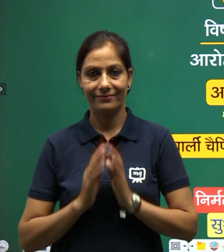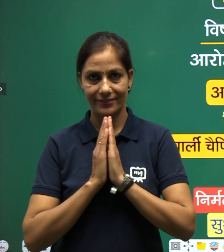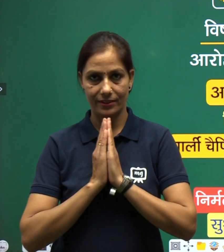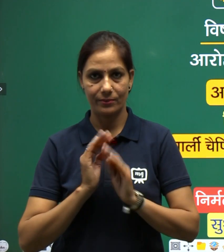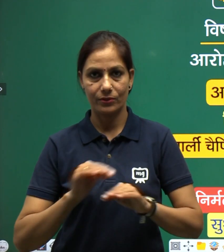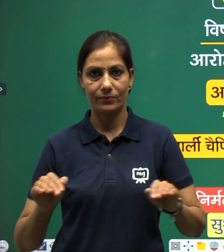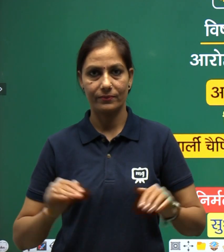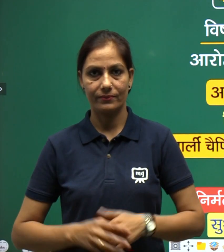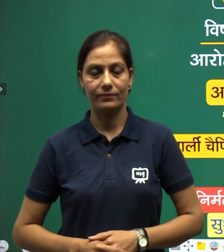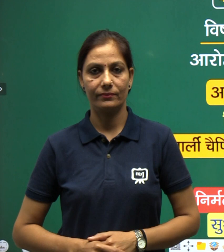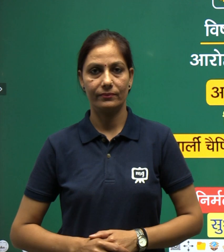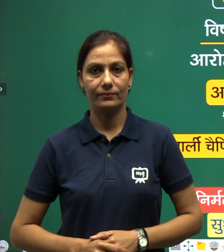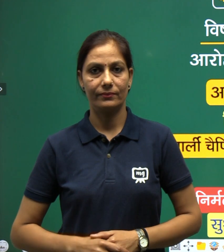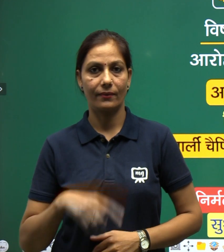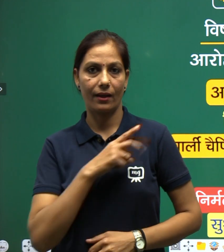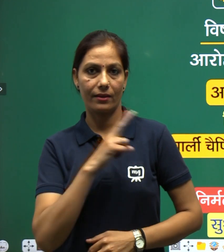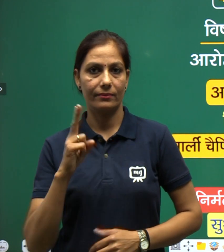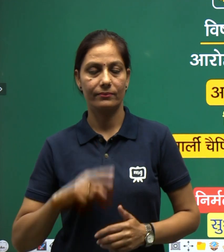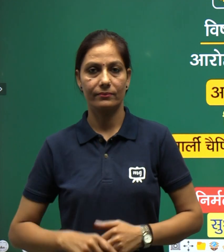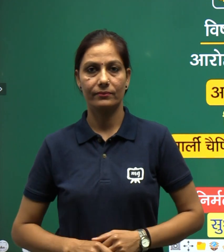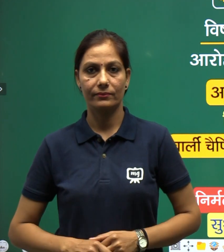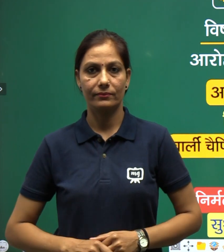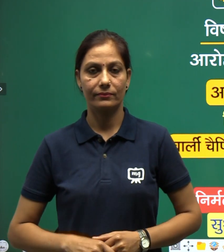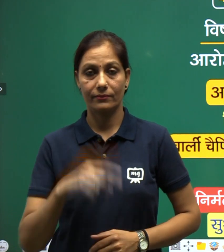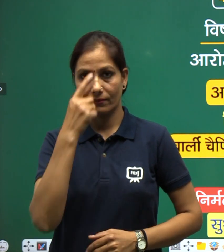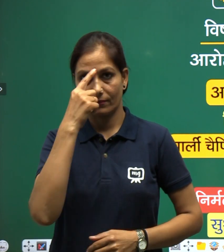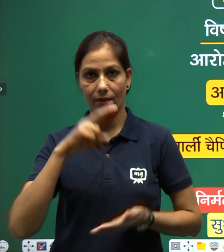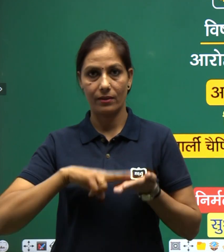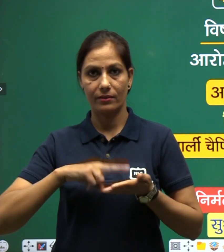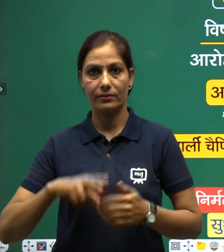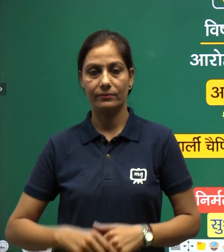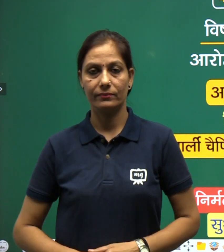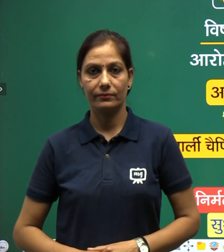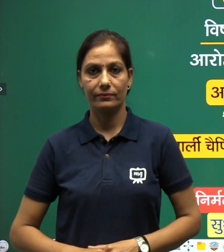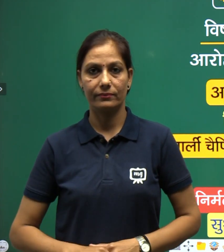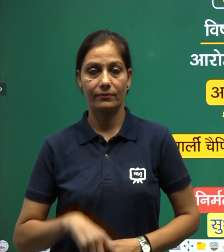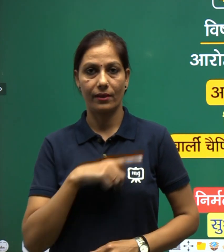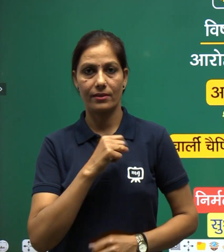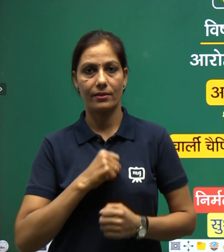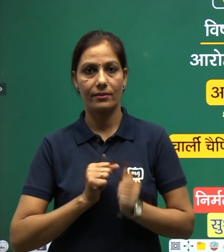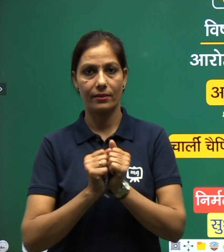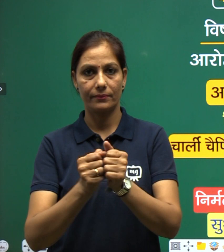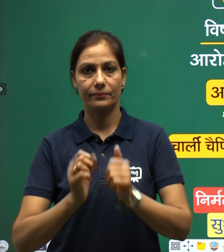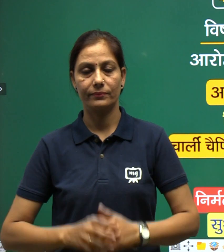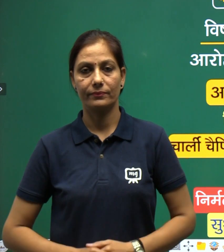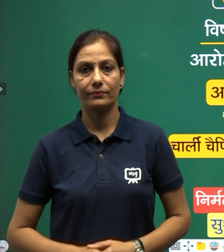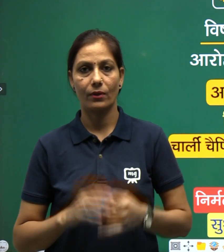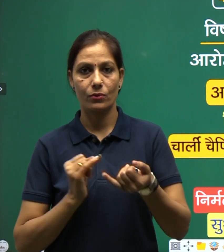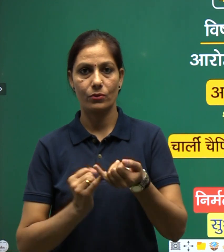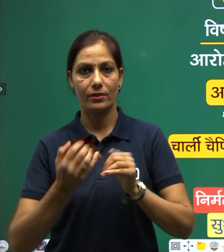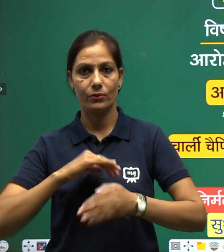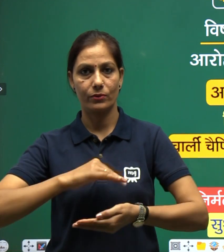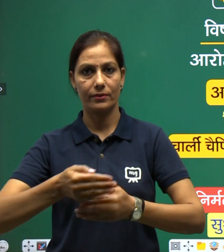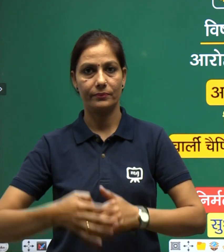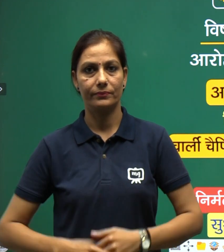नमस्कार बच्चों, मेरा नाम निर्मल कुमार गुप्ता। मेरे साथ हैं सुशीला